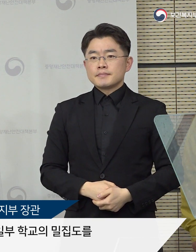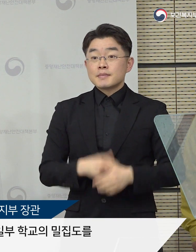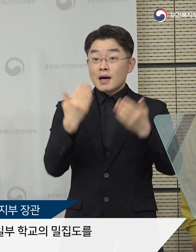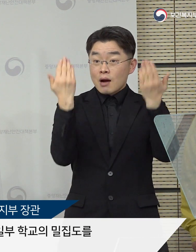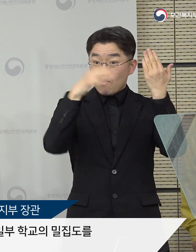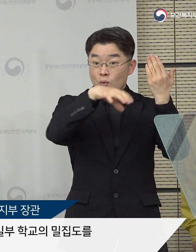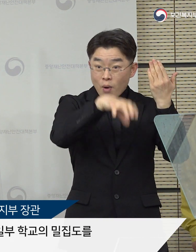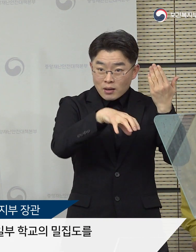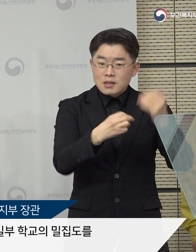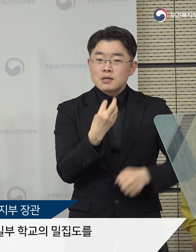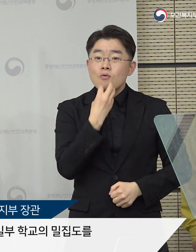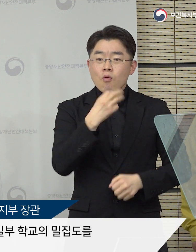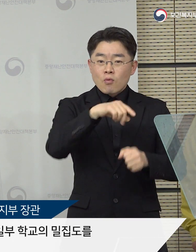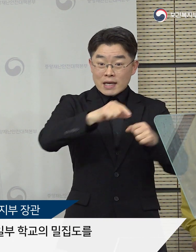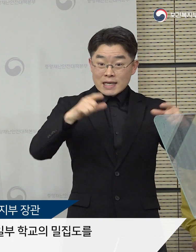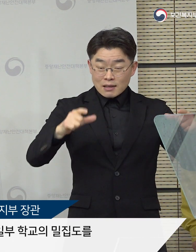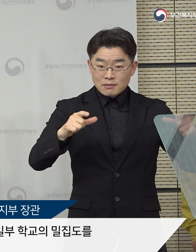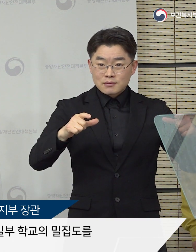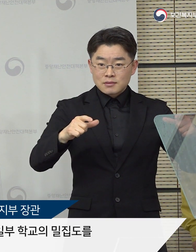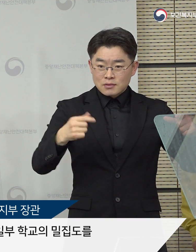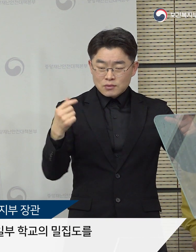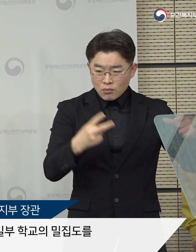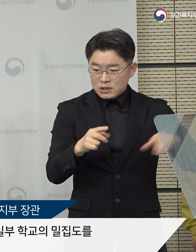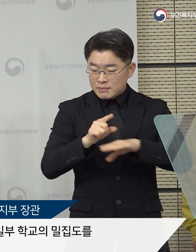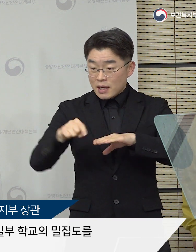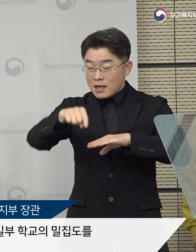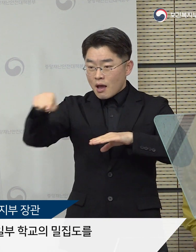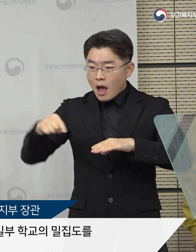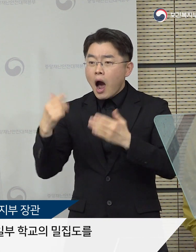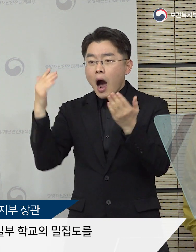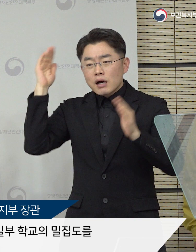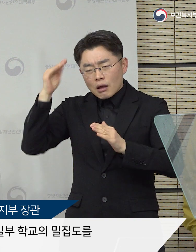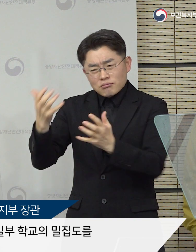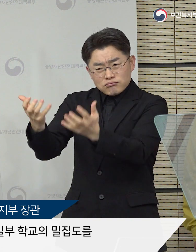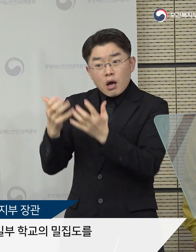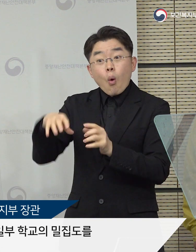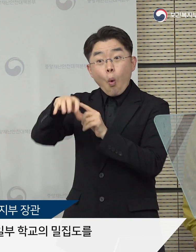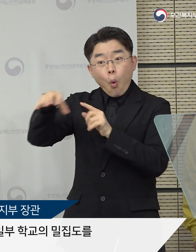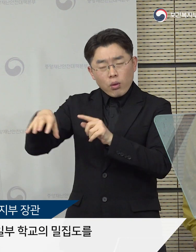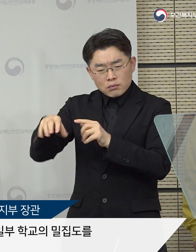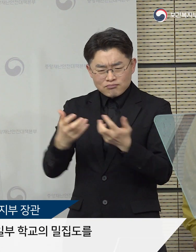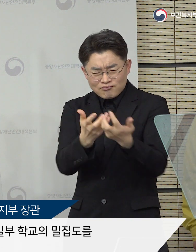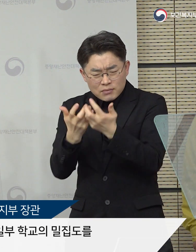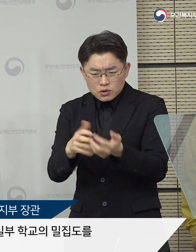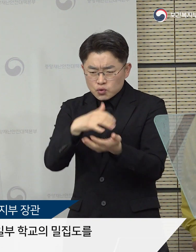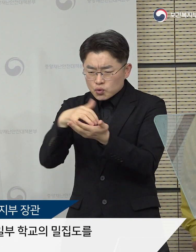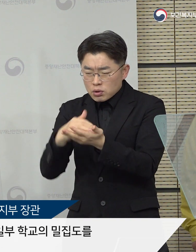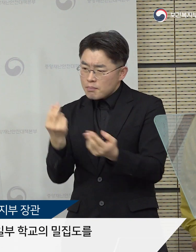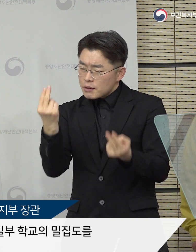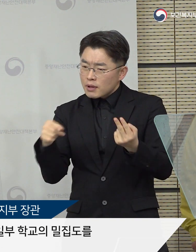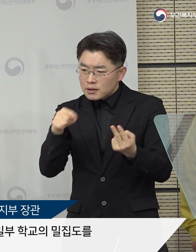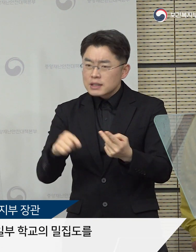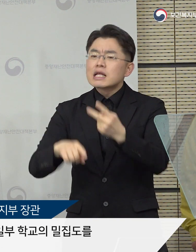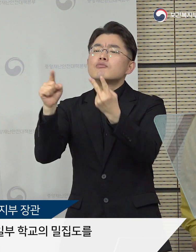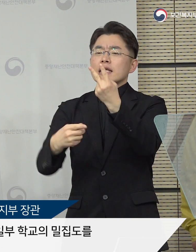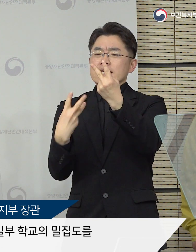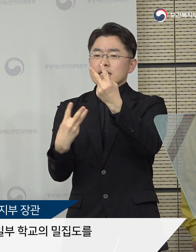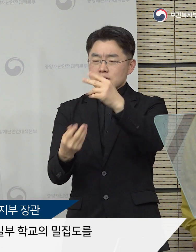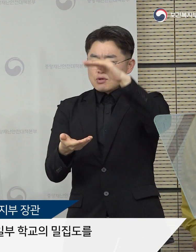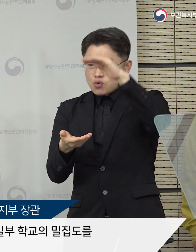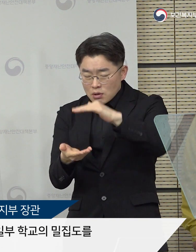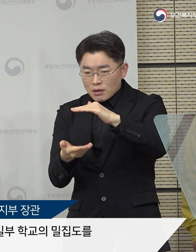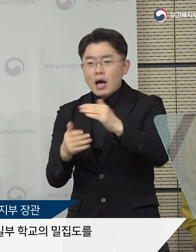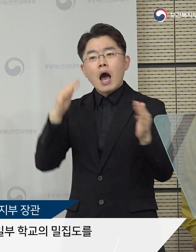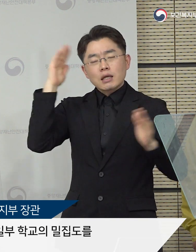학교의 경우 수도권과 인원이 많은 비수도권 일부 학교의 밀집도를 현재 3분의 2 수준으로